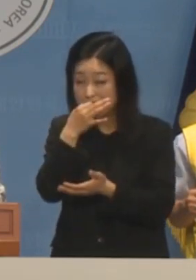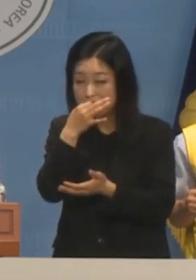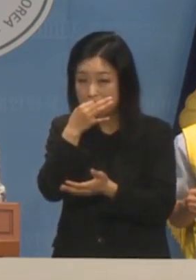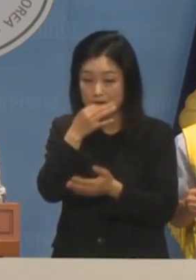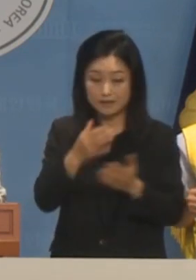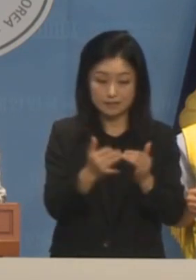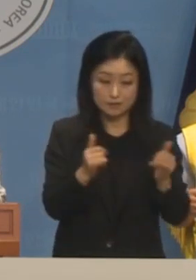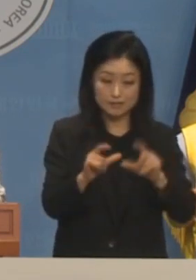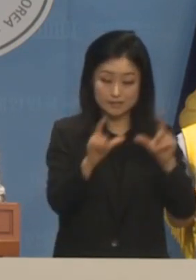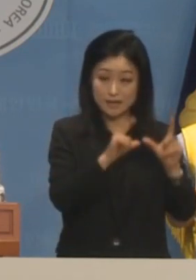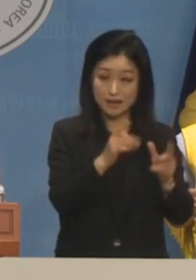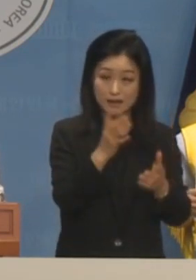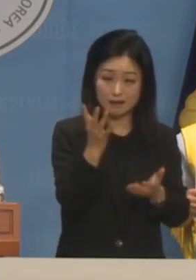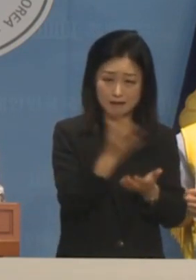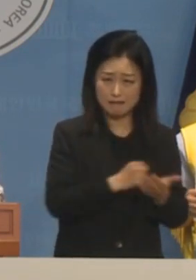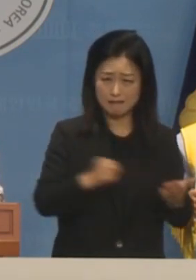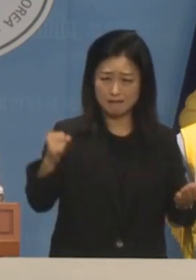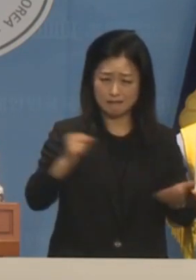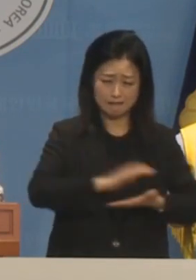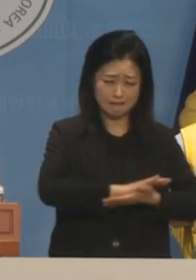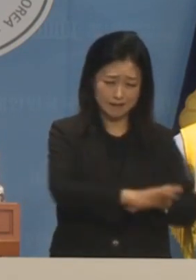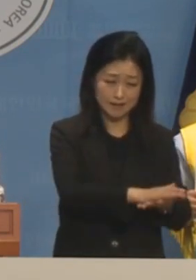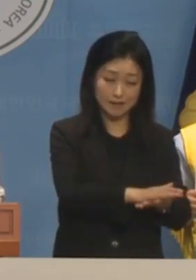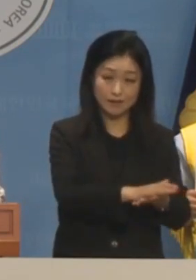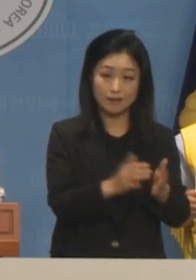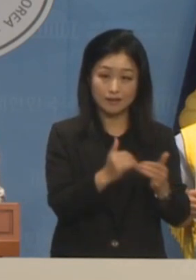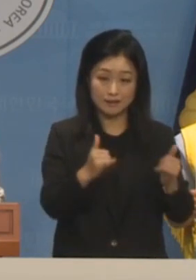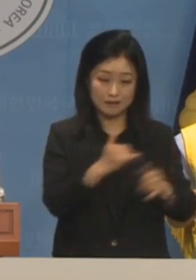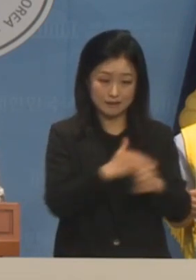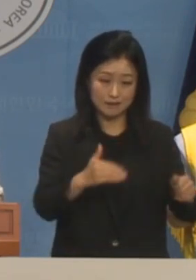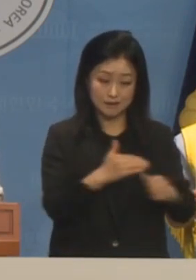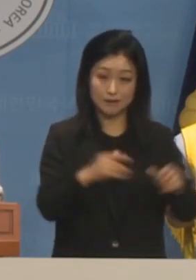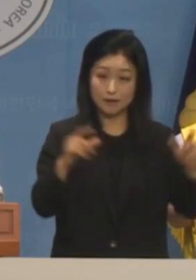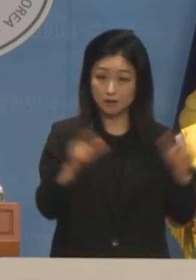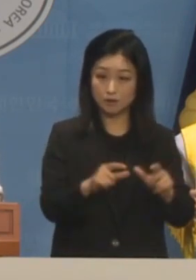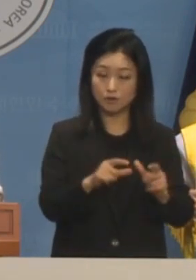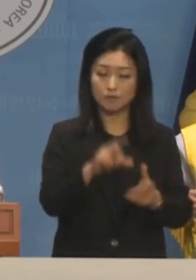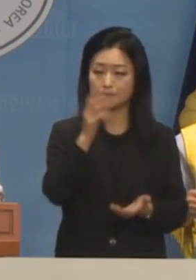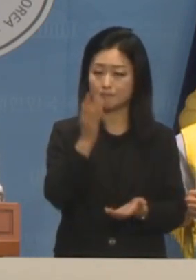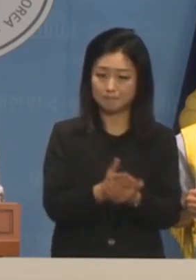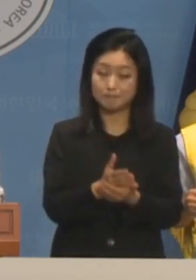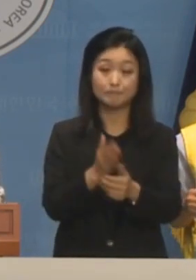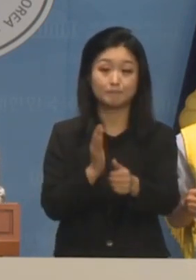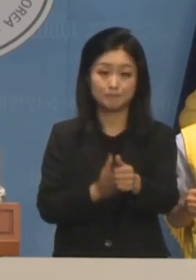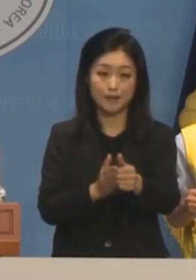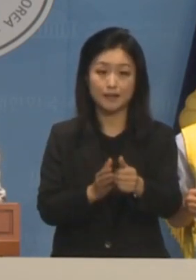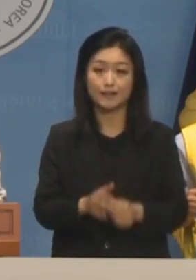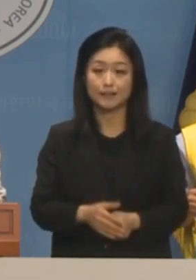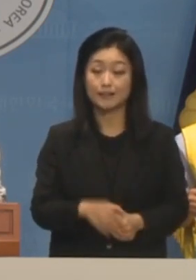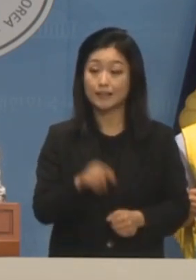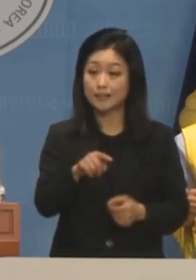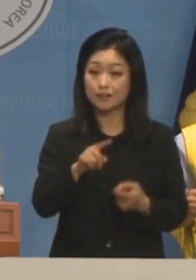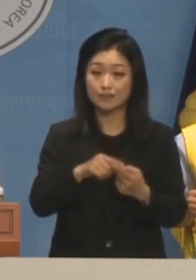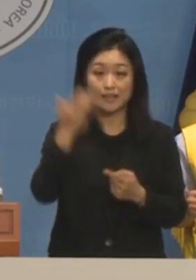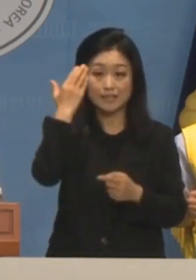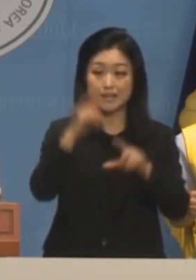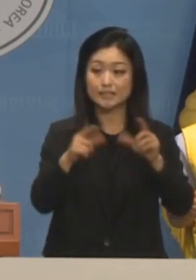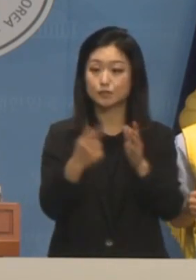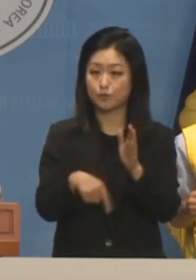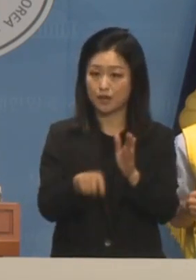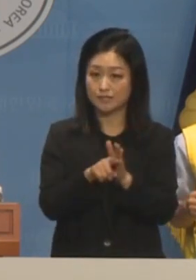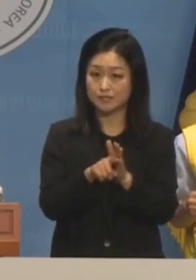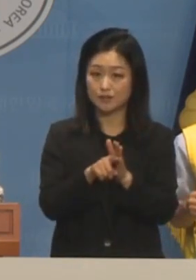위해 노동자의 삶을 송두리째 짓밟는 정리해고는 우리 사회에서 금지돼야 합니다. 이 단순한 상식을